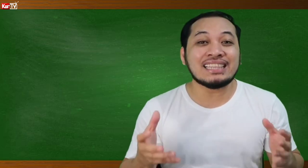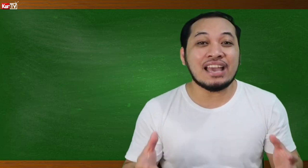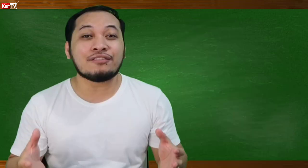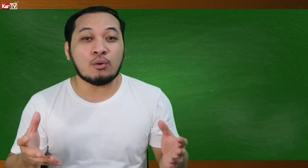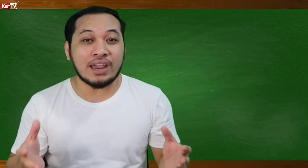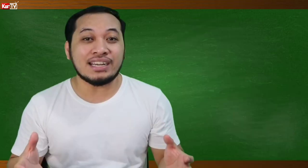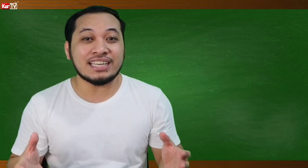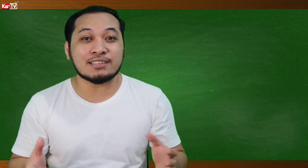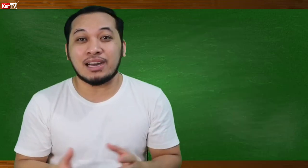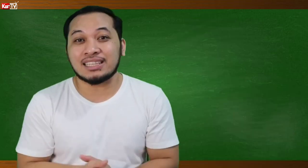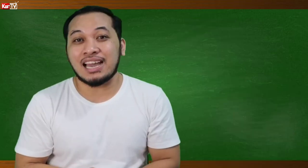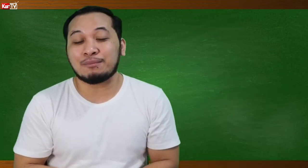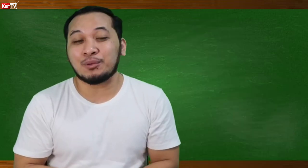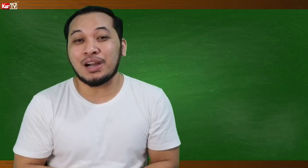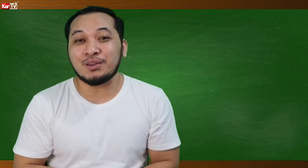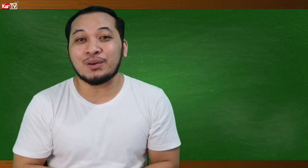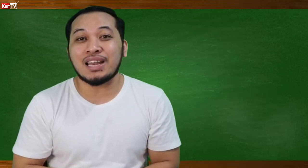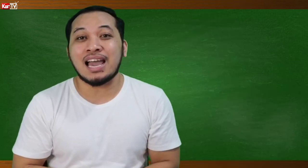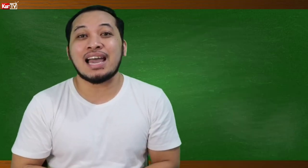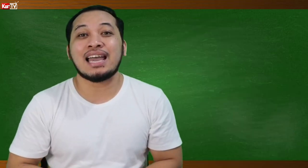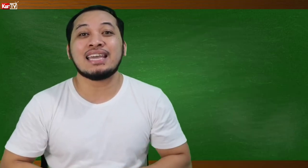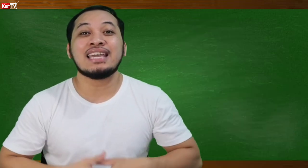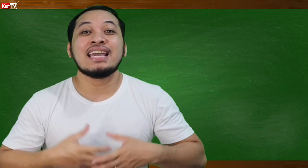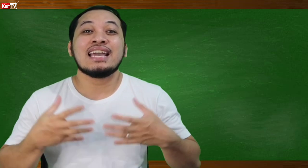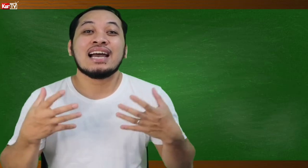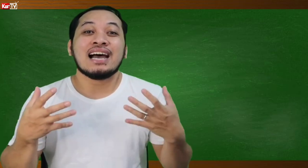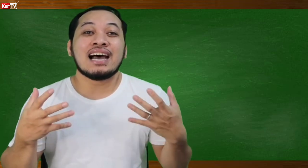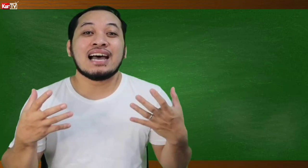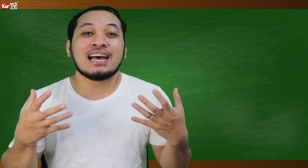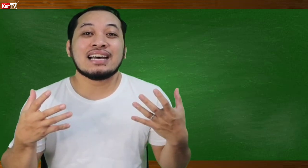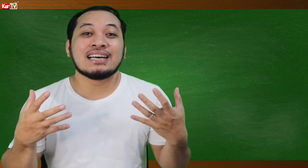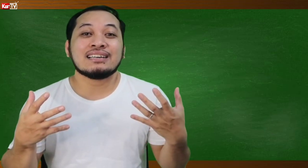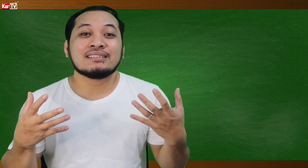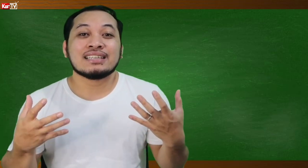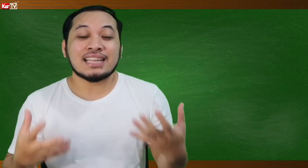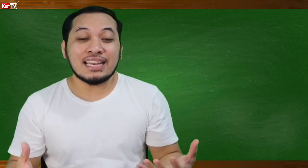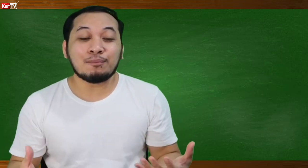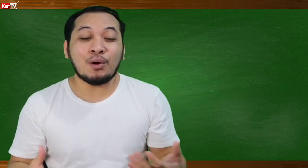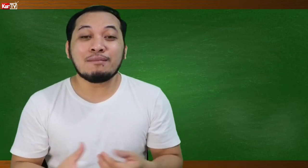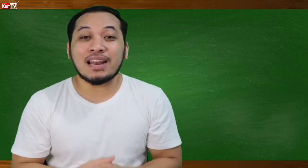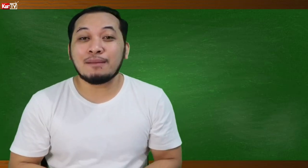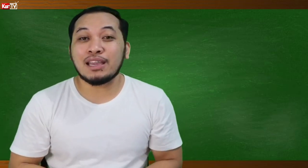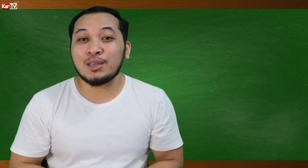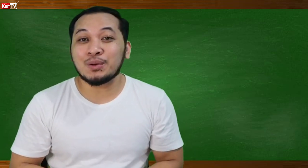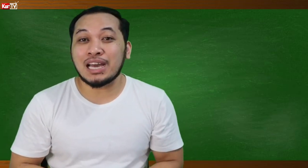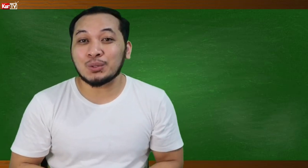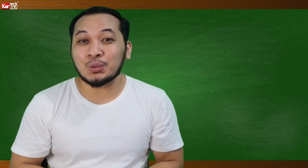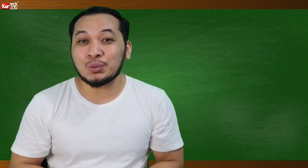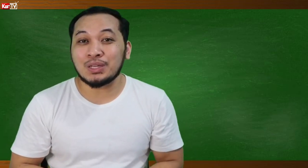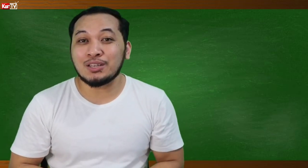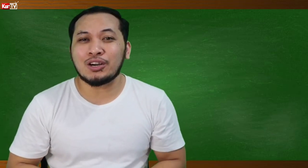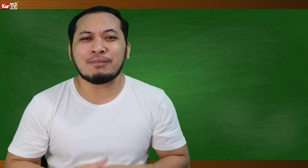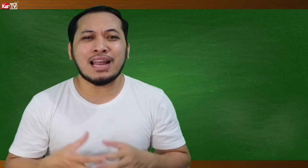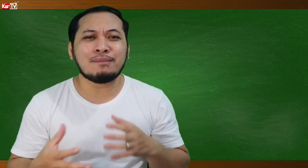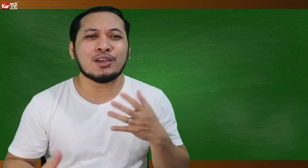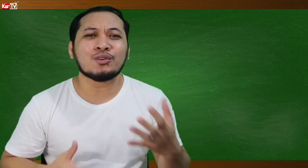Deaf Awareness Month nga po ngayon ay sana po ay marami kayong natututunan or marami kayong